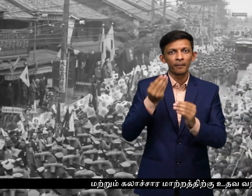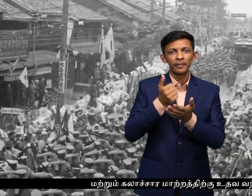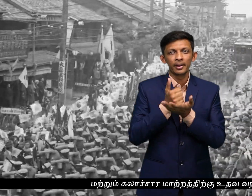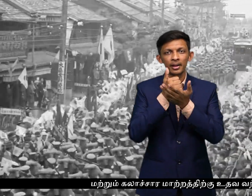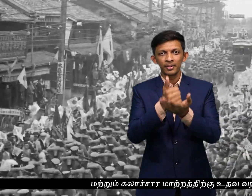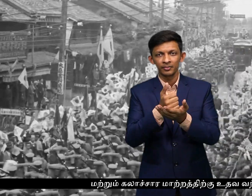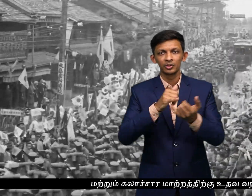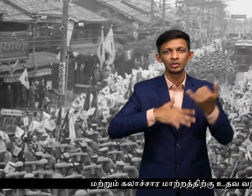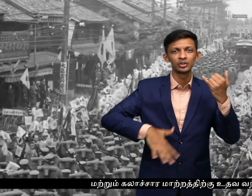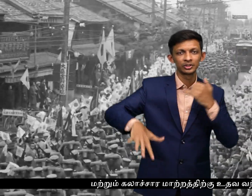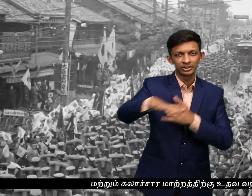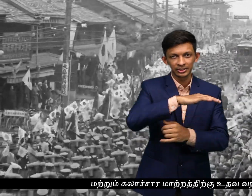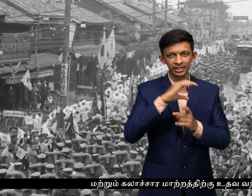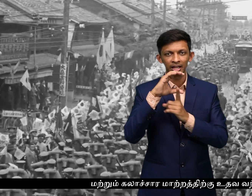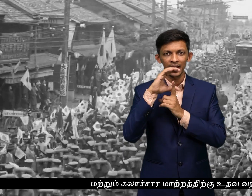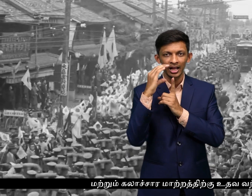வந்தன.